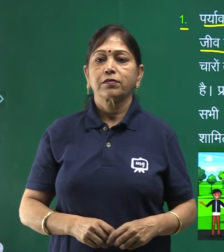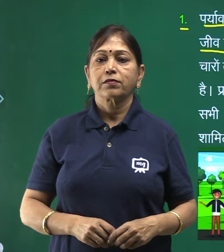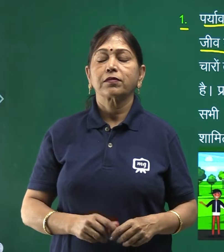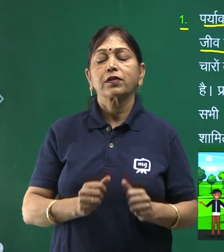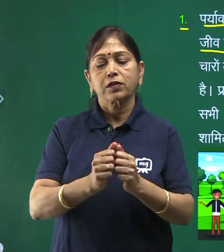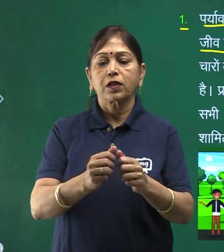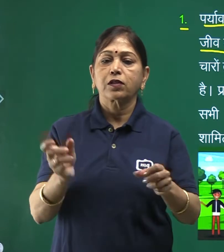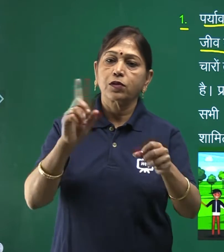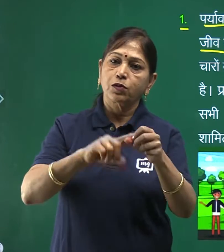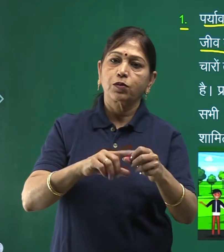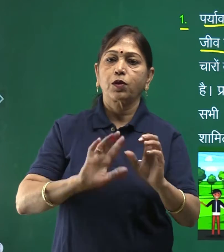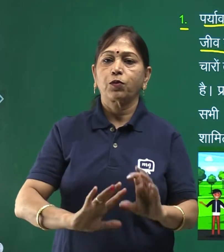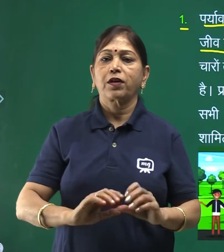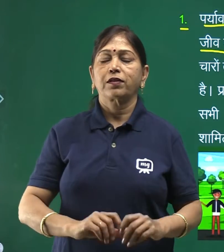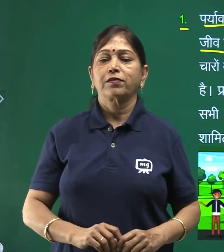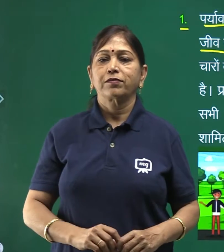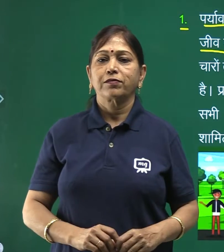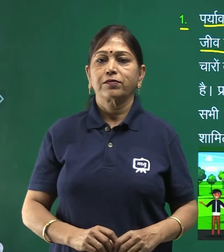जुड़ा हुआ है।